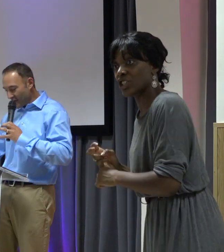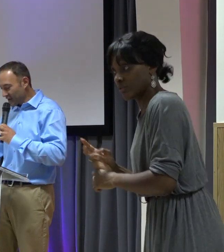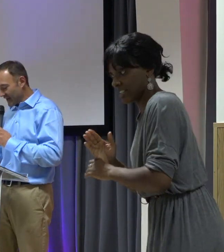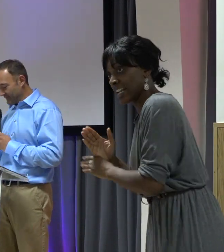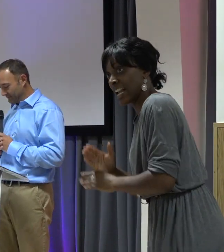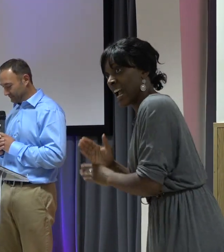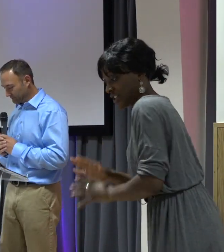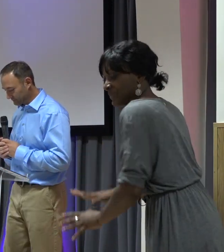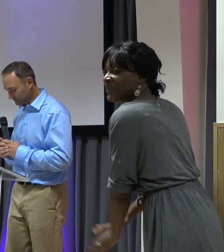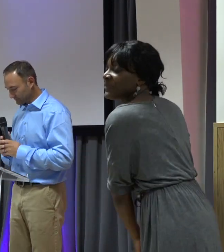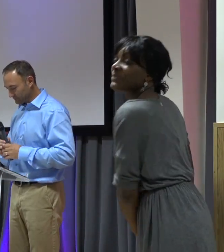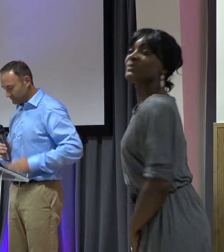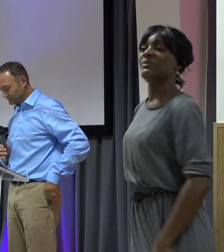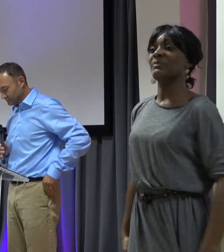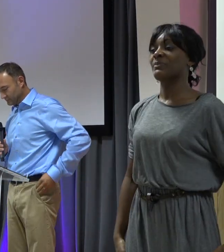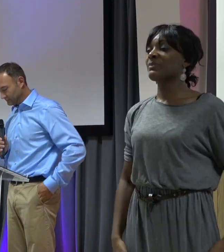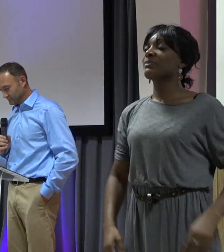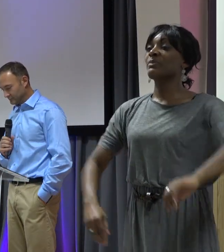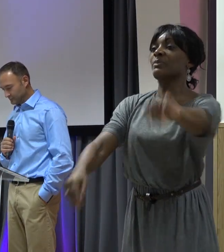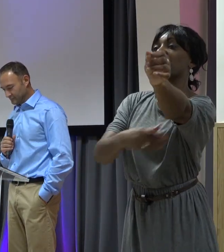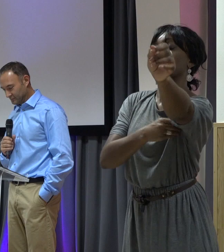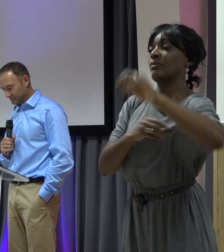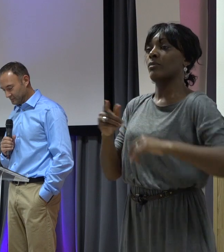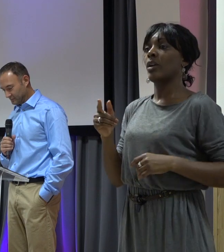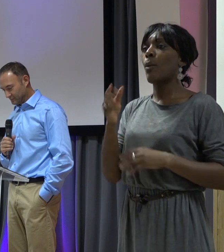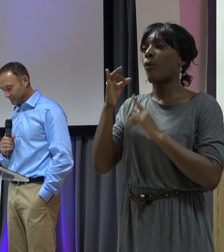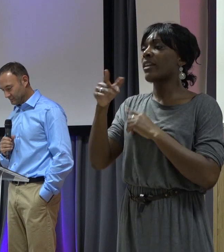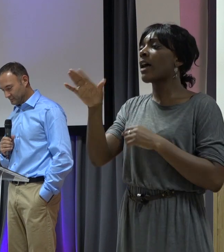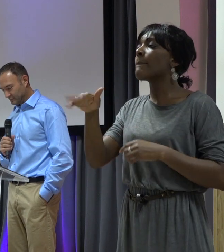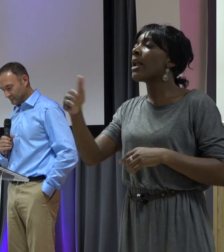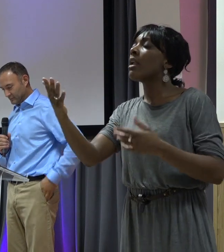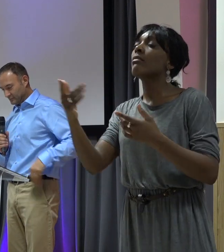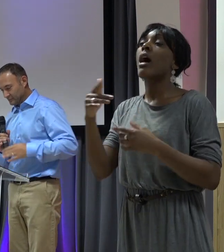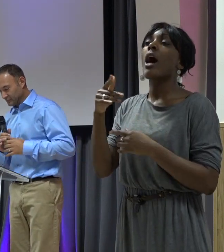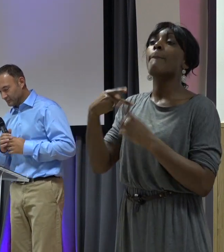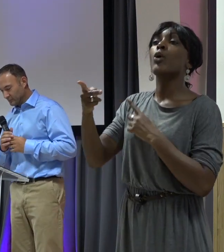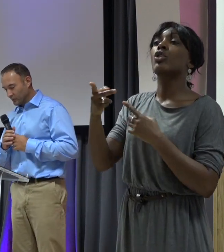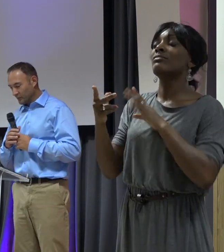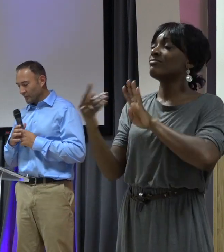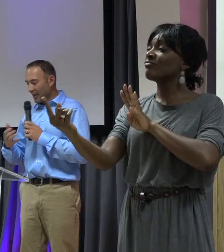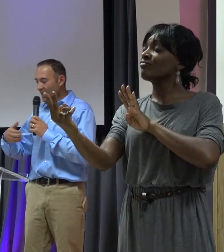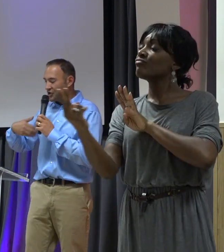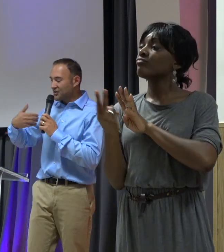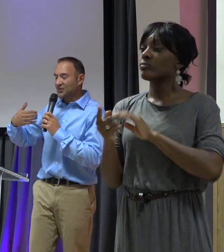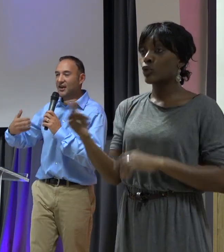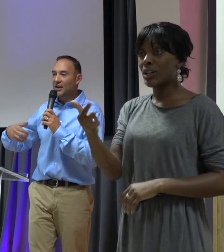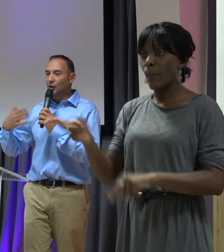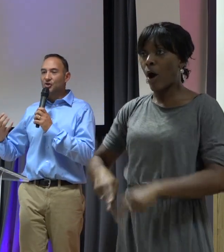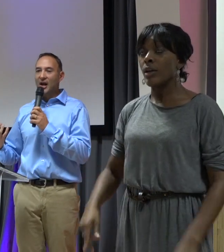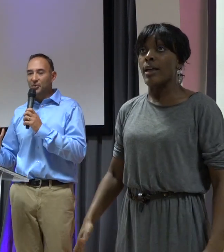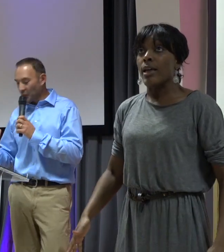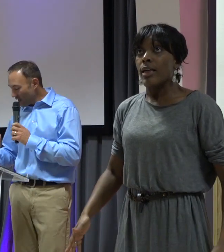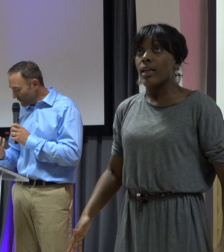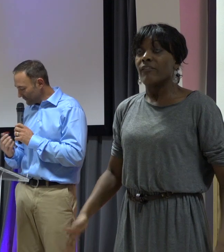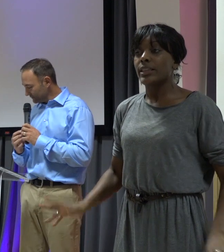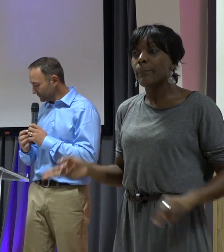both fell dead. Et quand ils ont été confrontés par rapport à ça par les apôtres, ils sont tous les deux morts. And then Jesus said in Luke